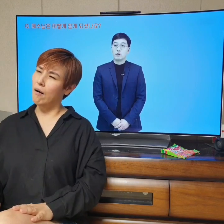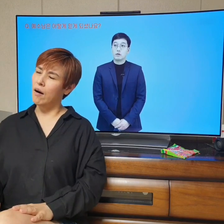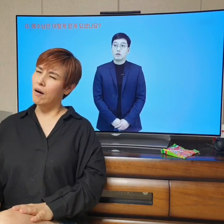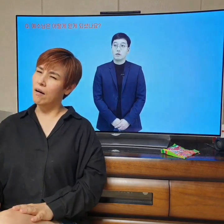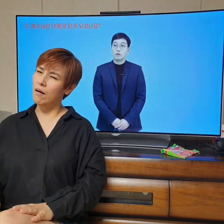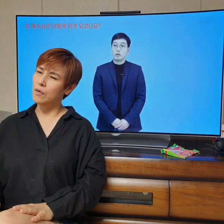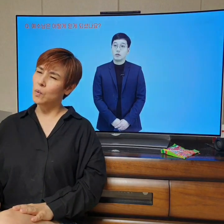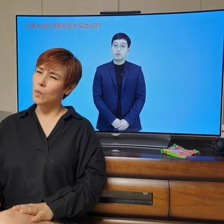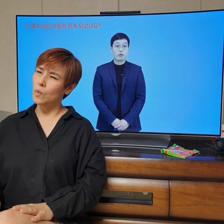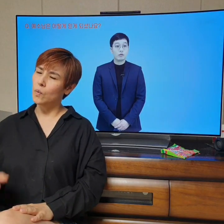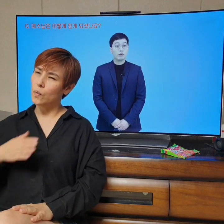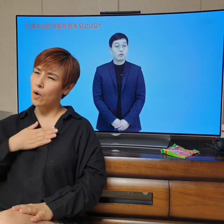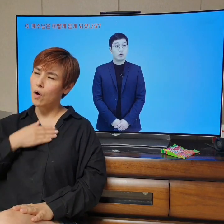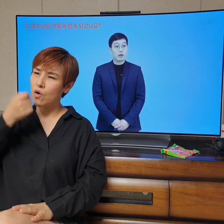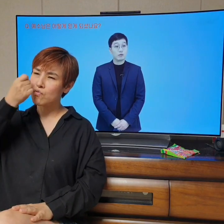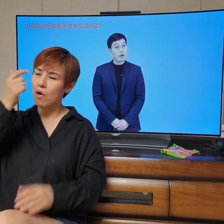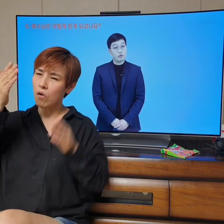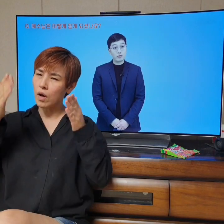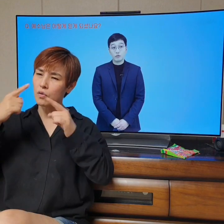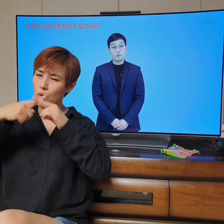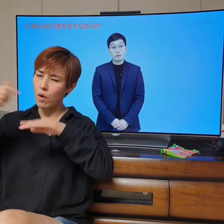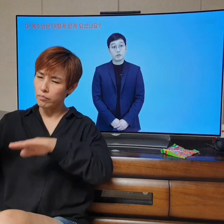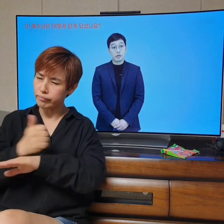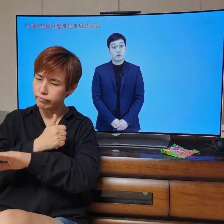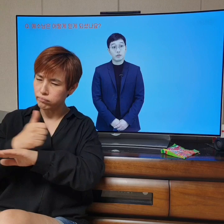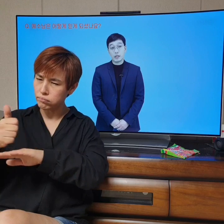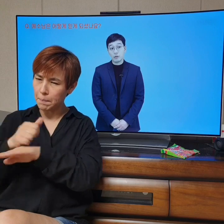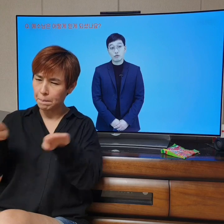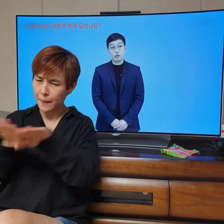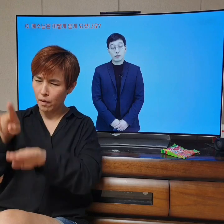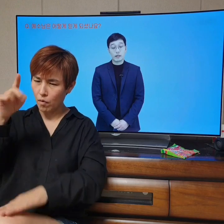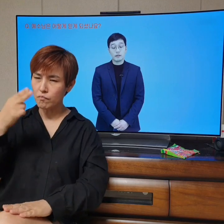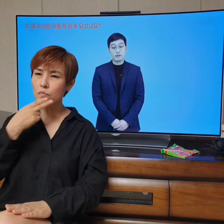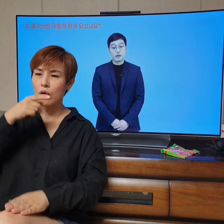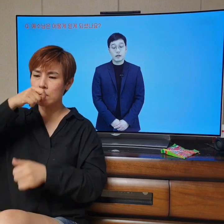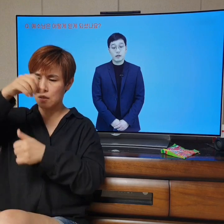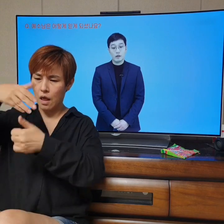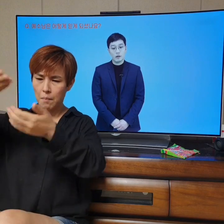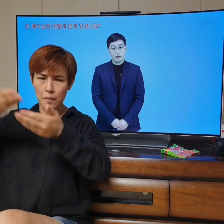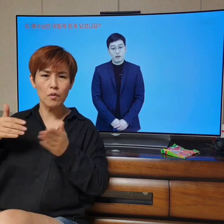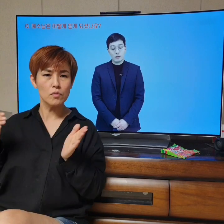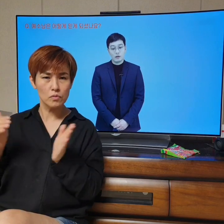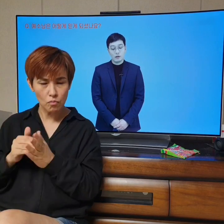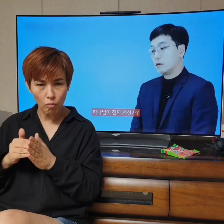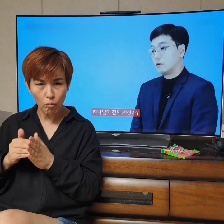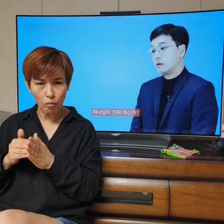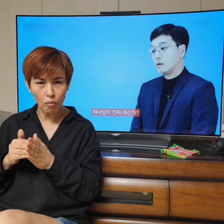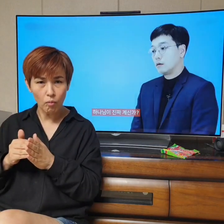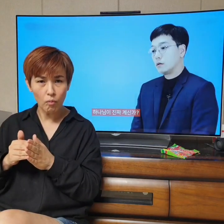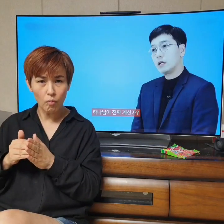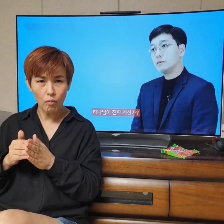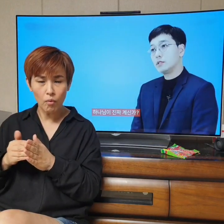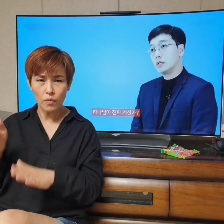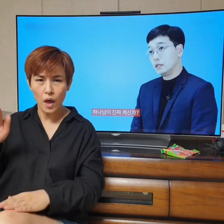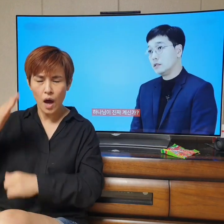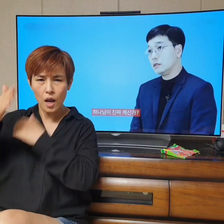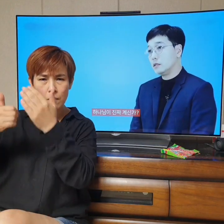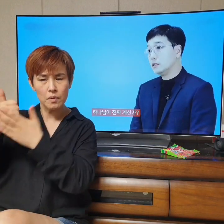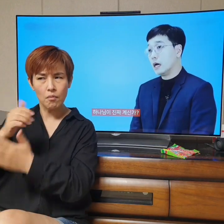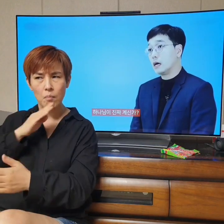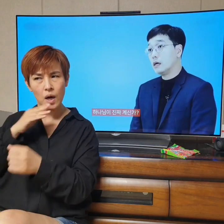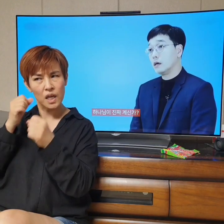진짜 내가 6개월을 교회를 나왔고 한 주일도 빼먹지 않고 세례도 중간에 받았는데 하나님